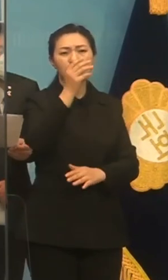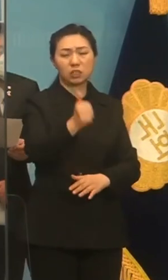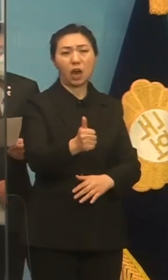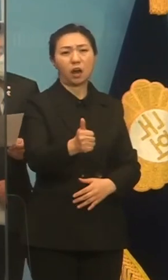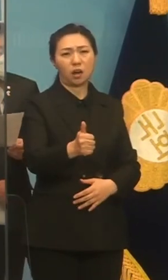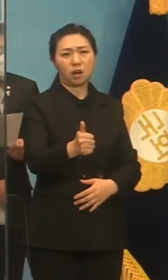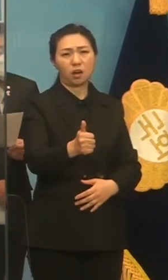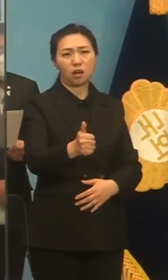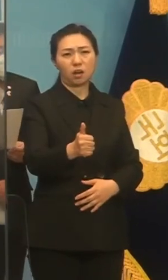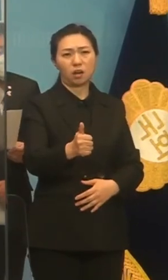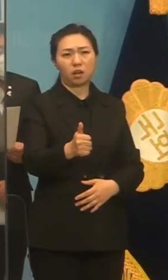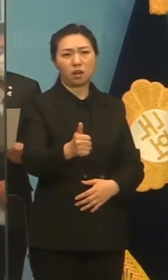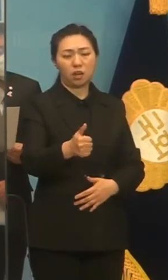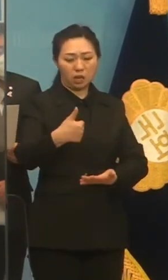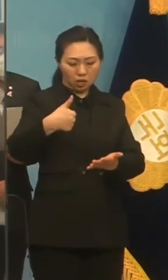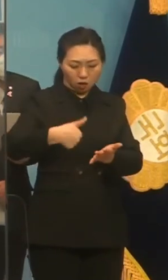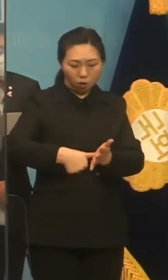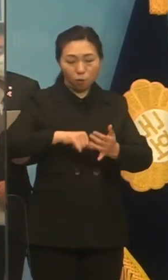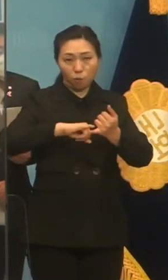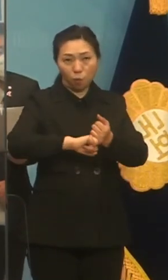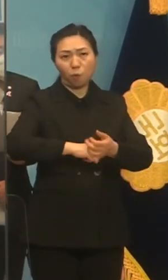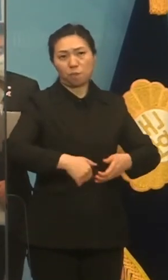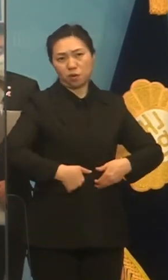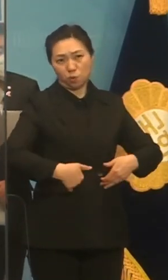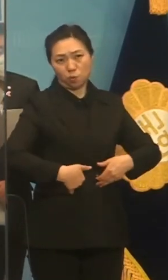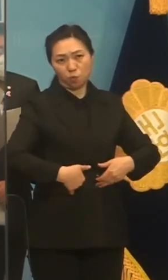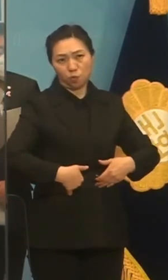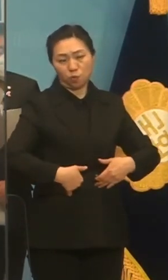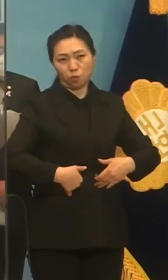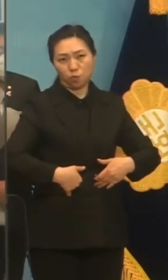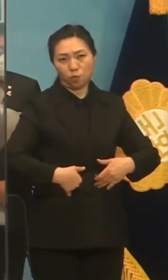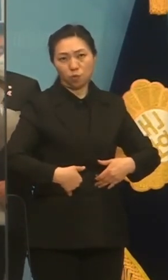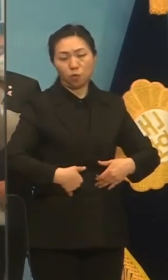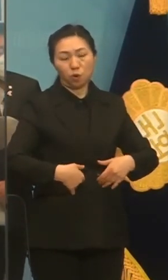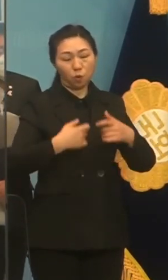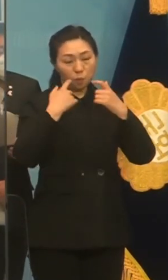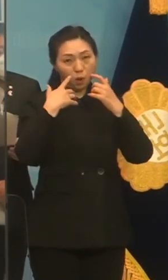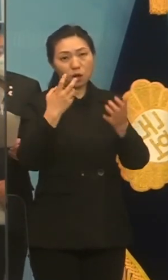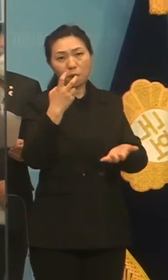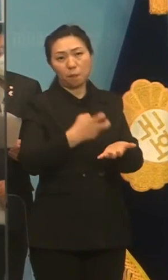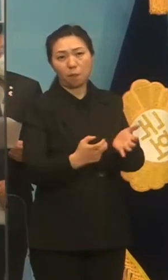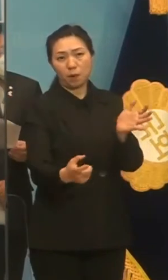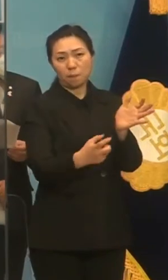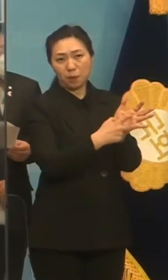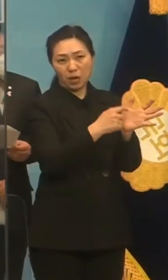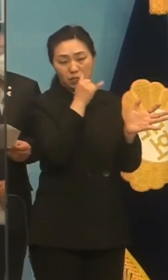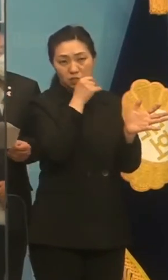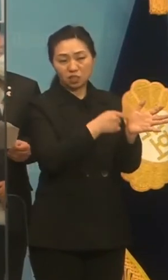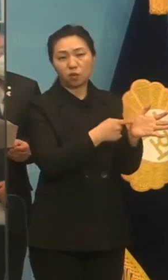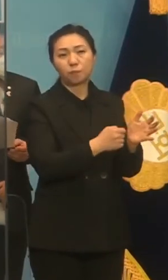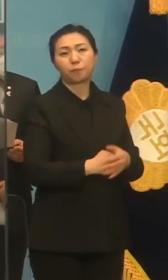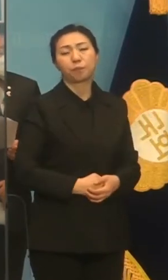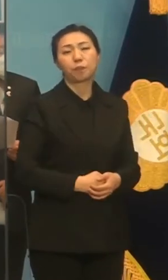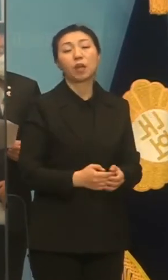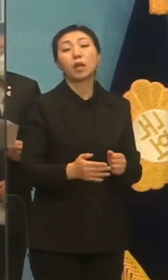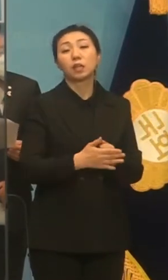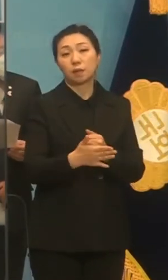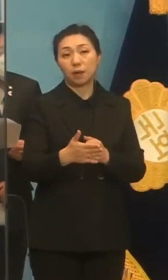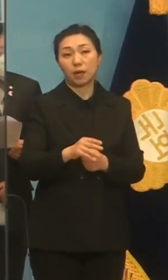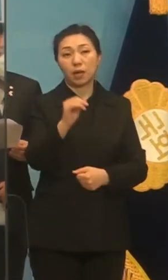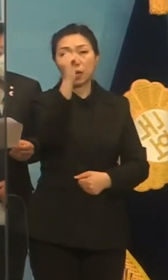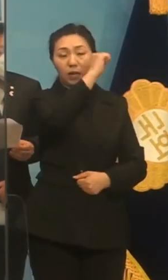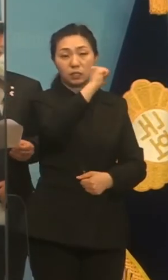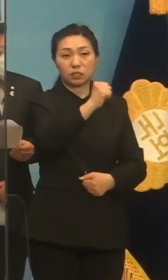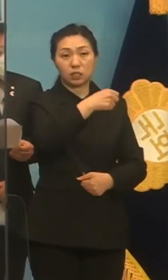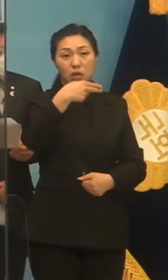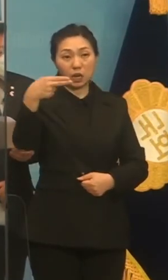특별상은 권세 아래 나 노병 신형 있습니다 따라서 메세징 공양하는